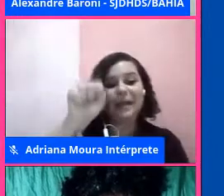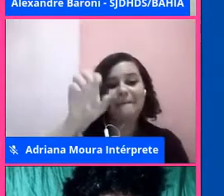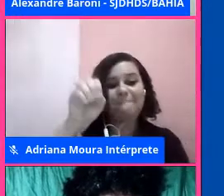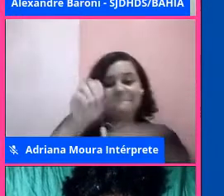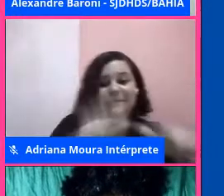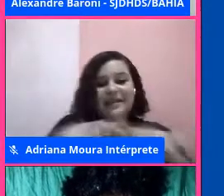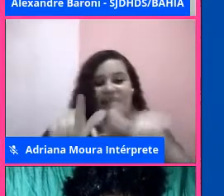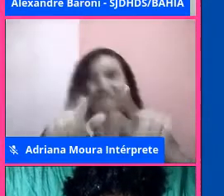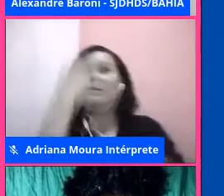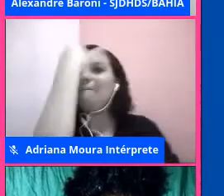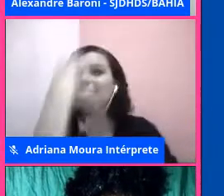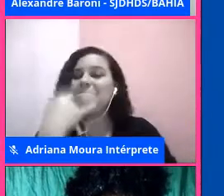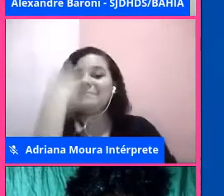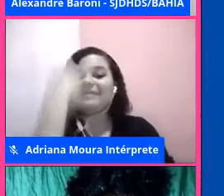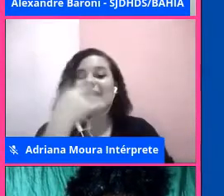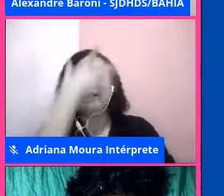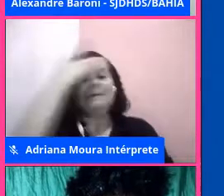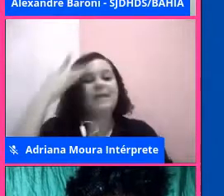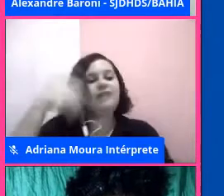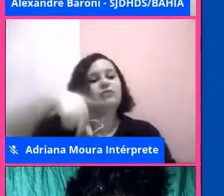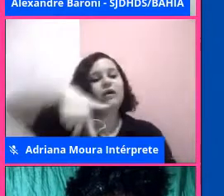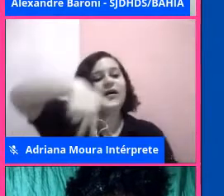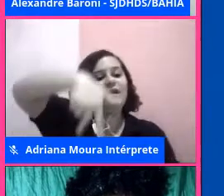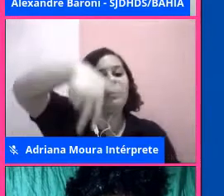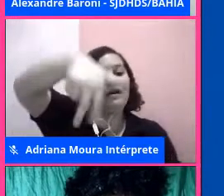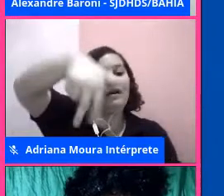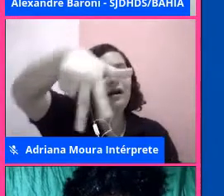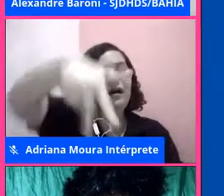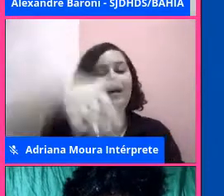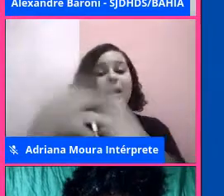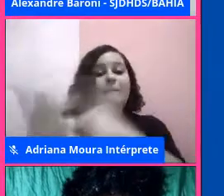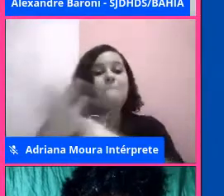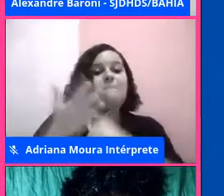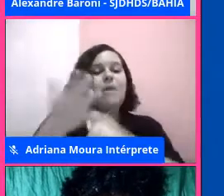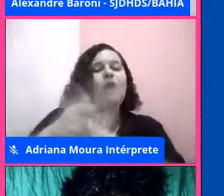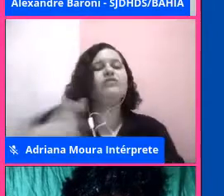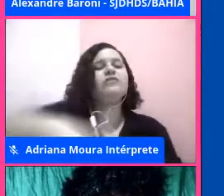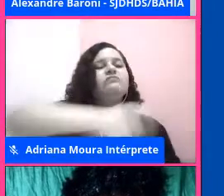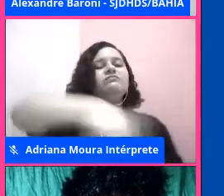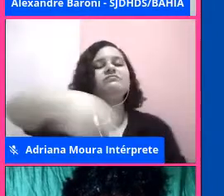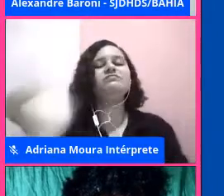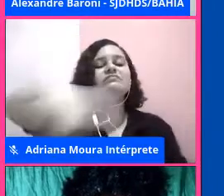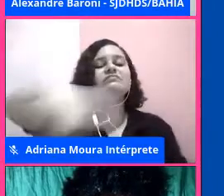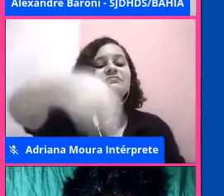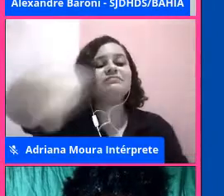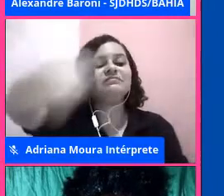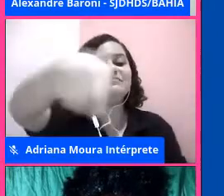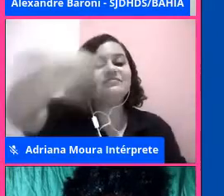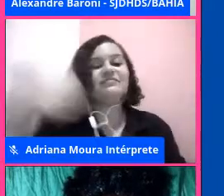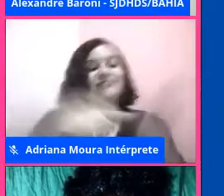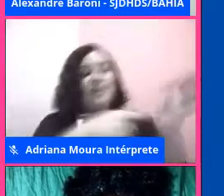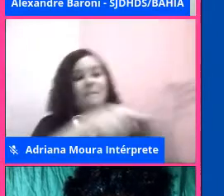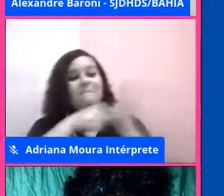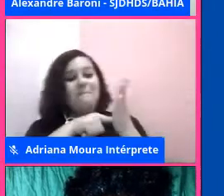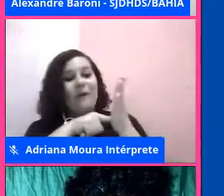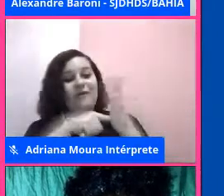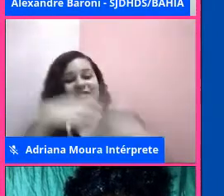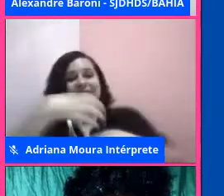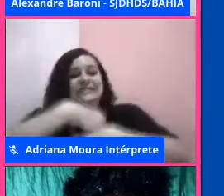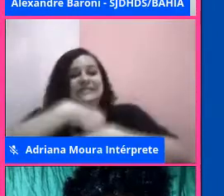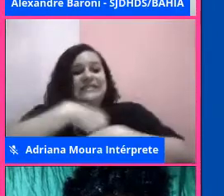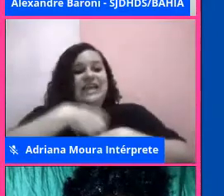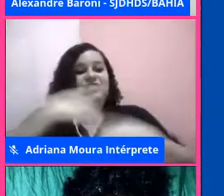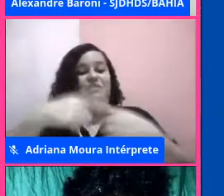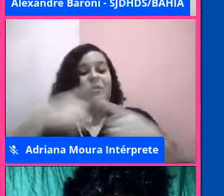cega, dizendo o que é que está em volta dele quando ele pisa quando ele toca, aciona o piso de